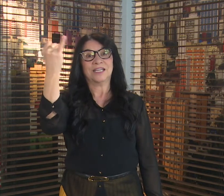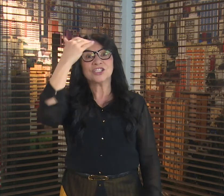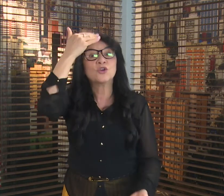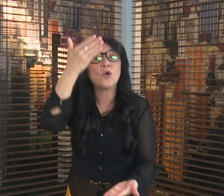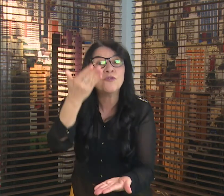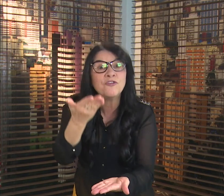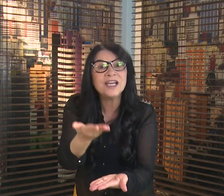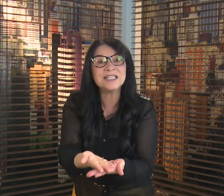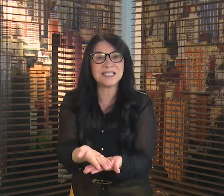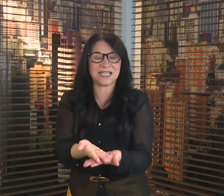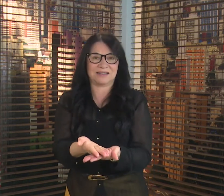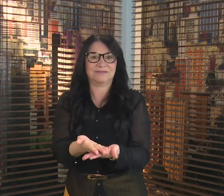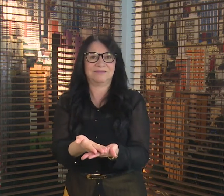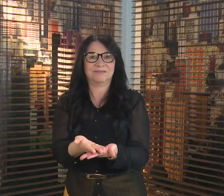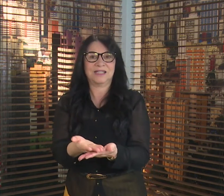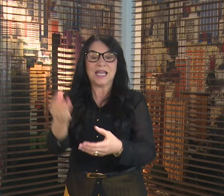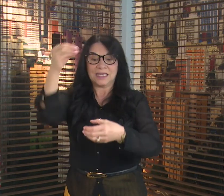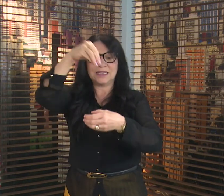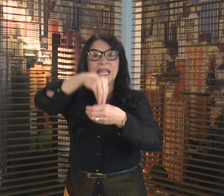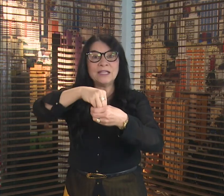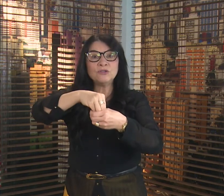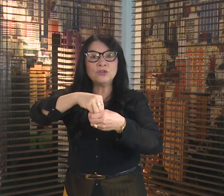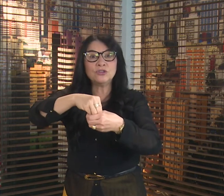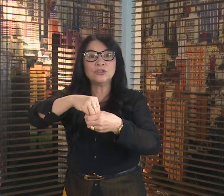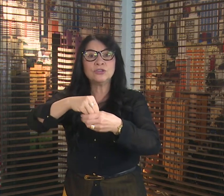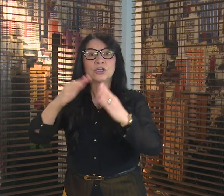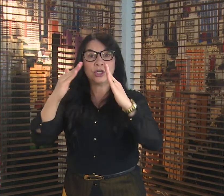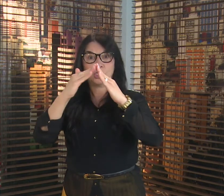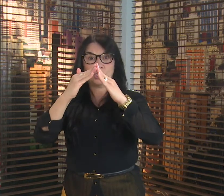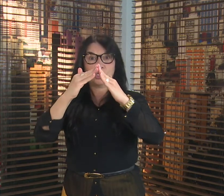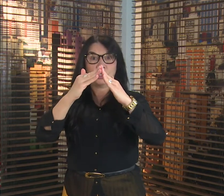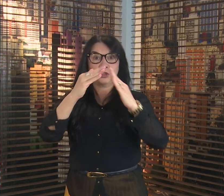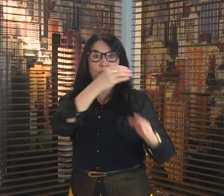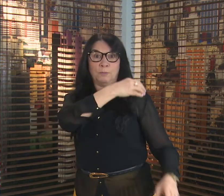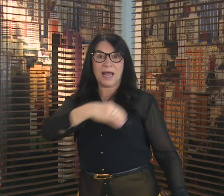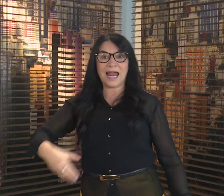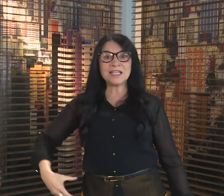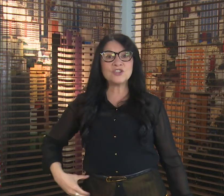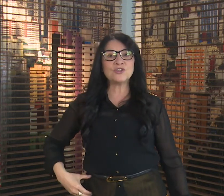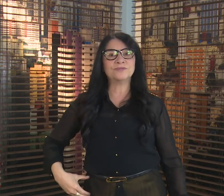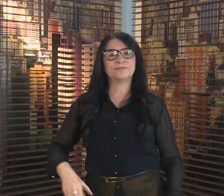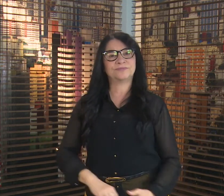de confiança dentro do palácio.